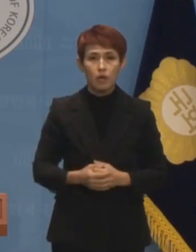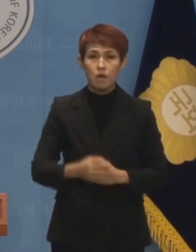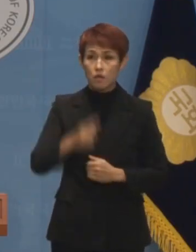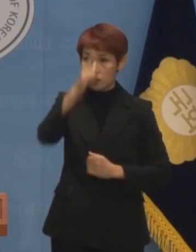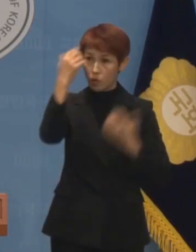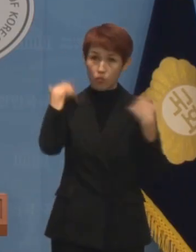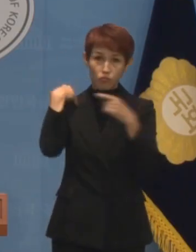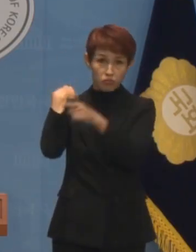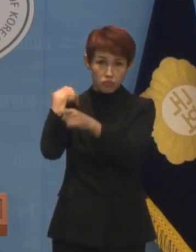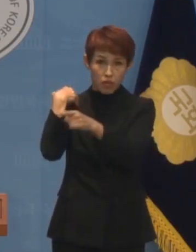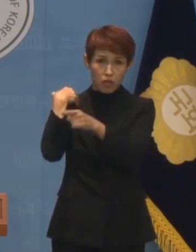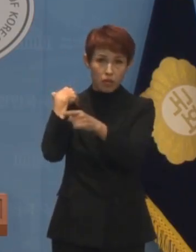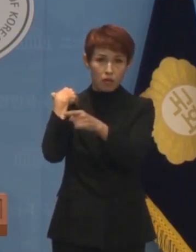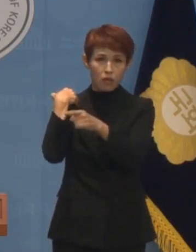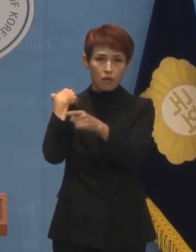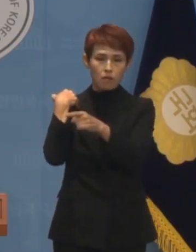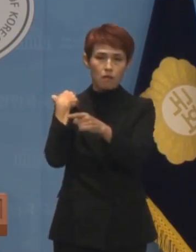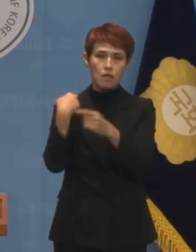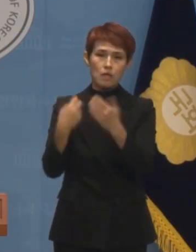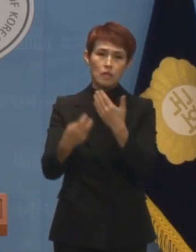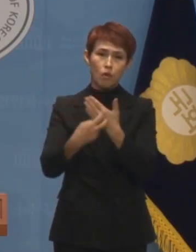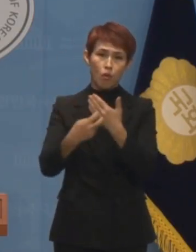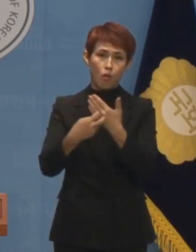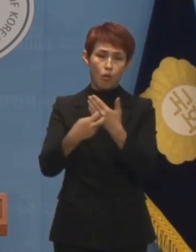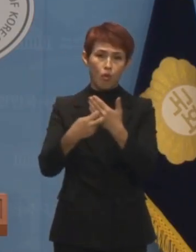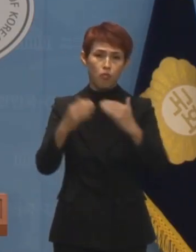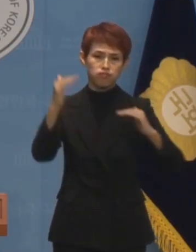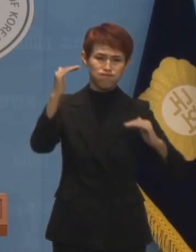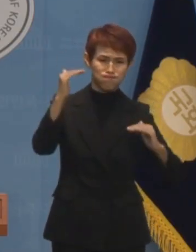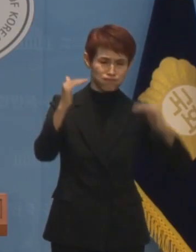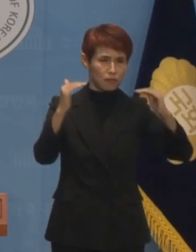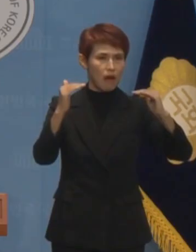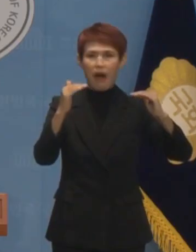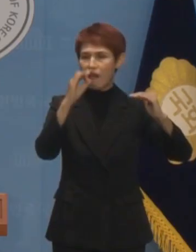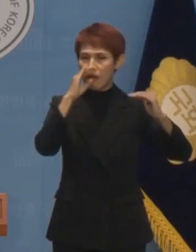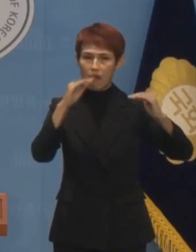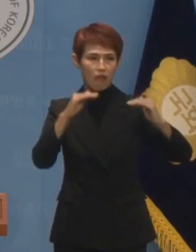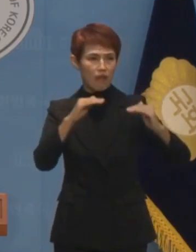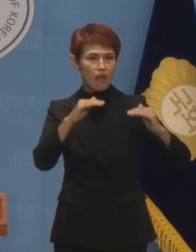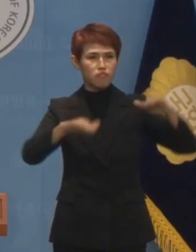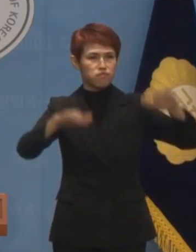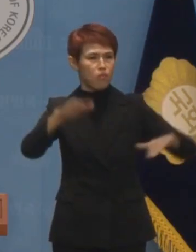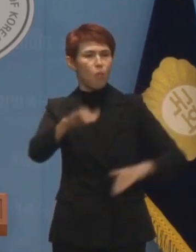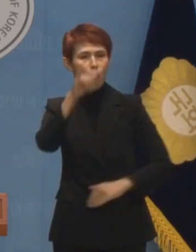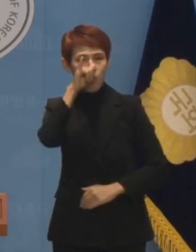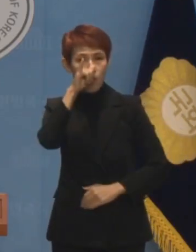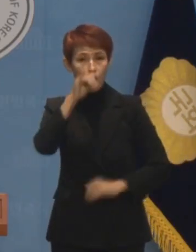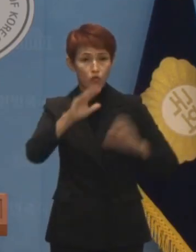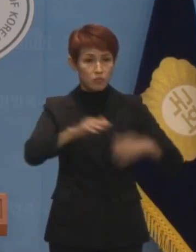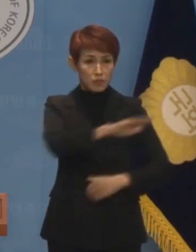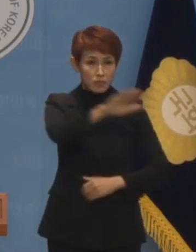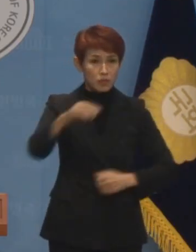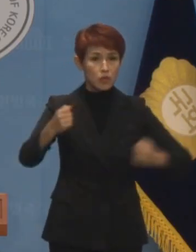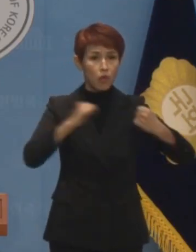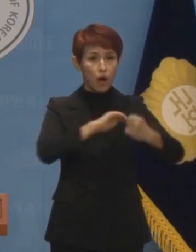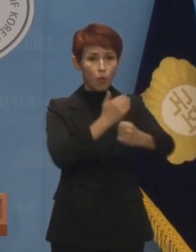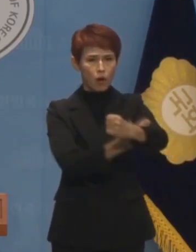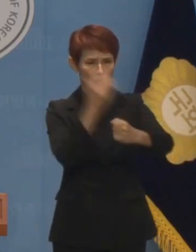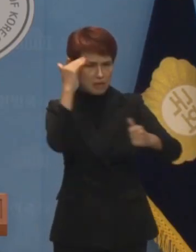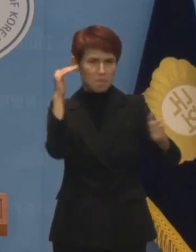정부가 오히려 심각한 의료 불평등을 조장하고 국민이 당연히 보장받아야 할